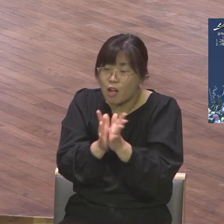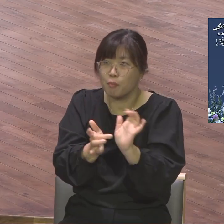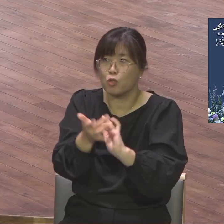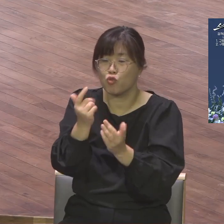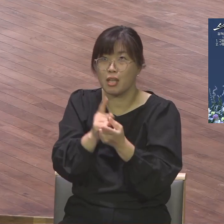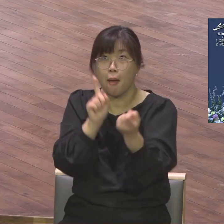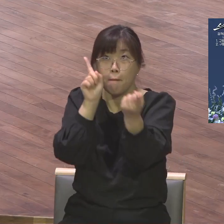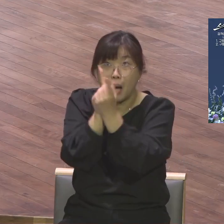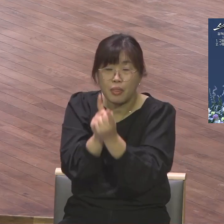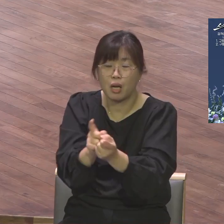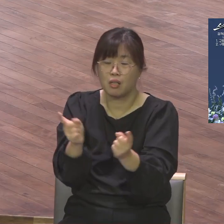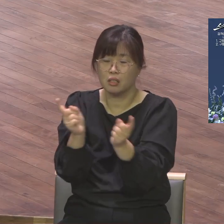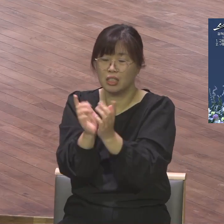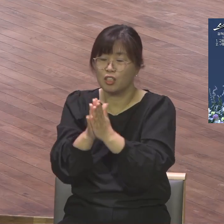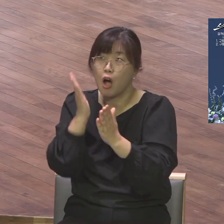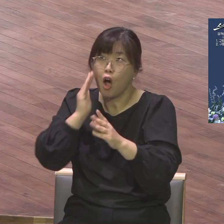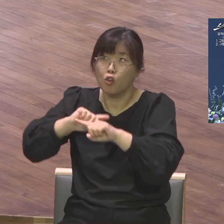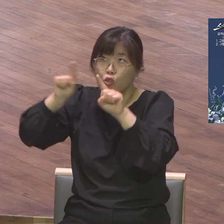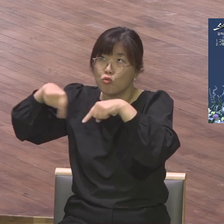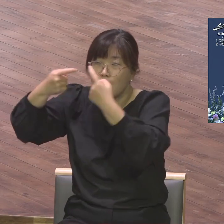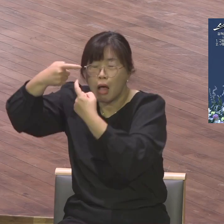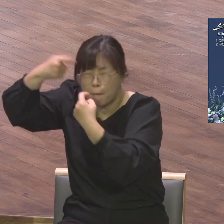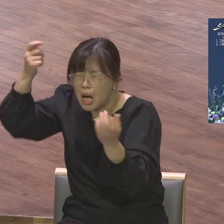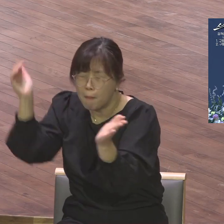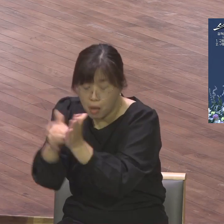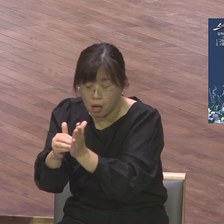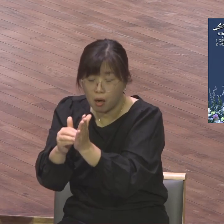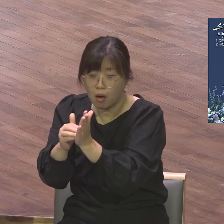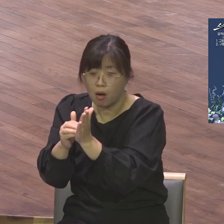가만히 있을 수가 없잖아요.